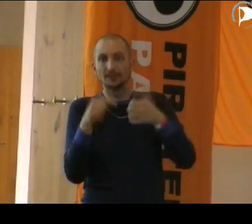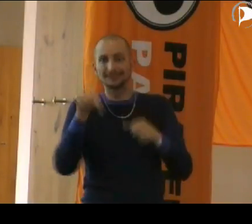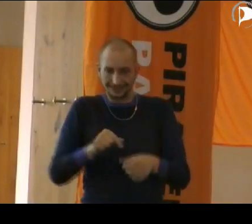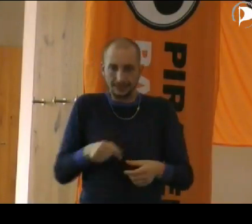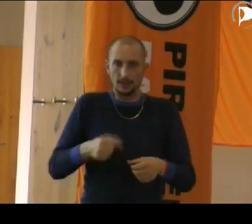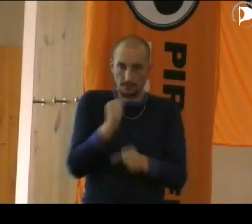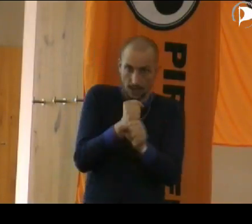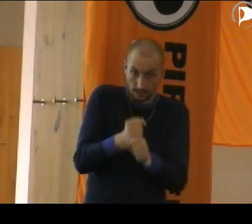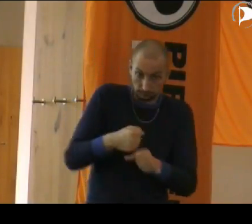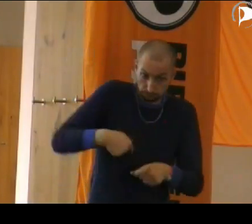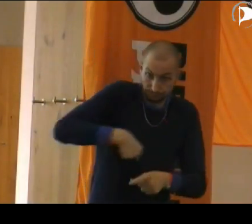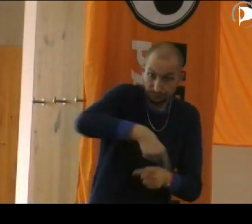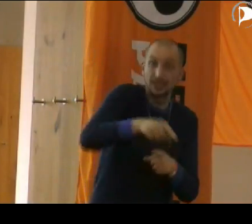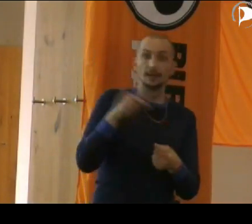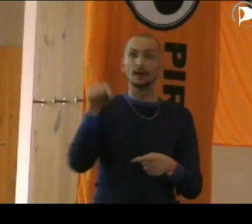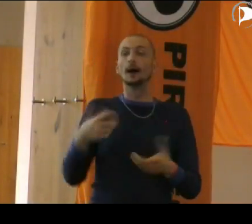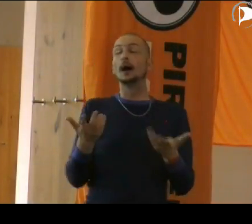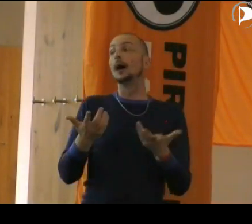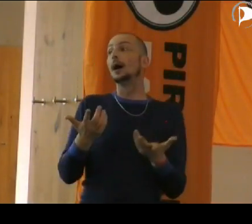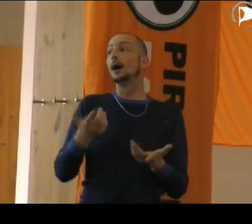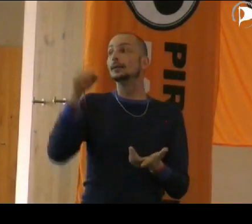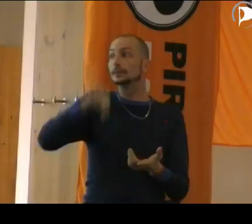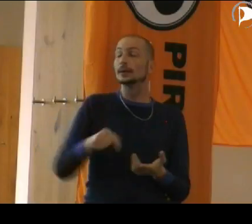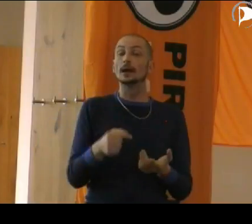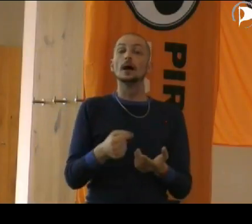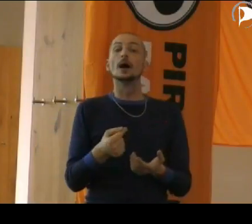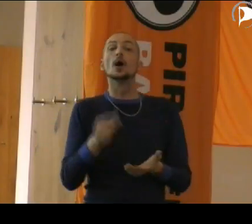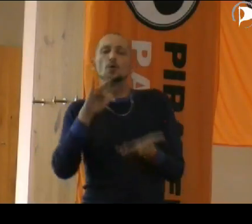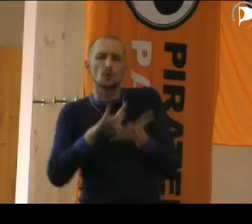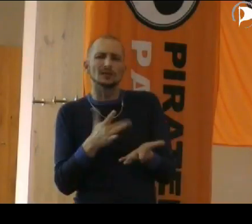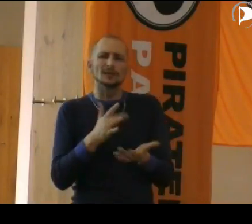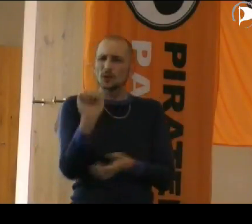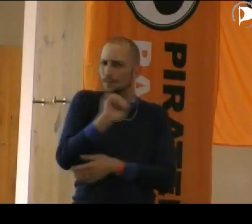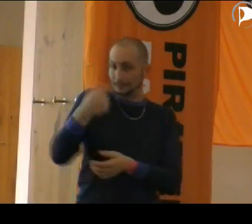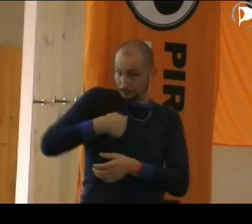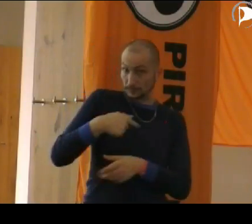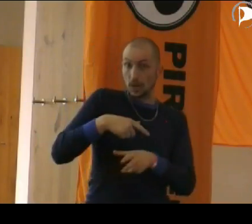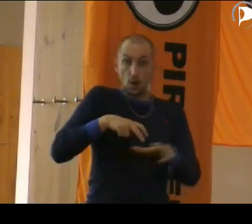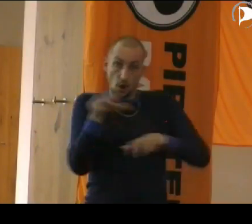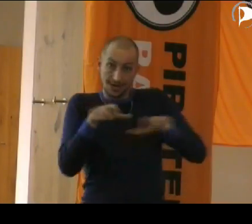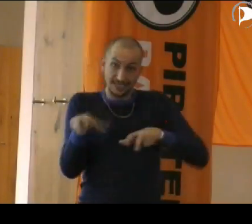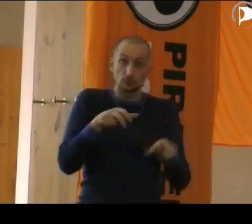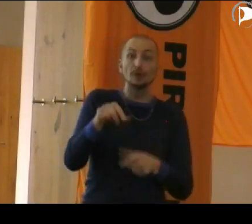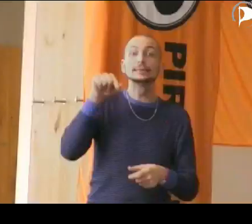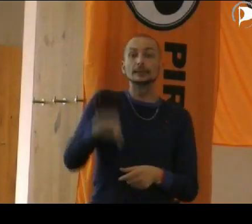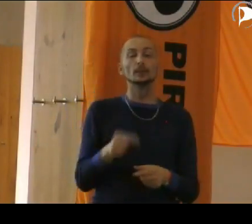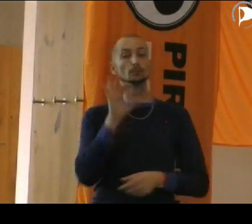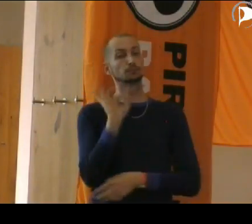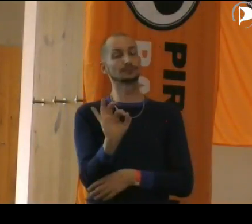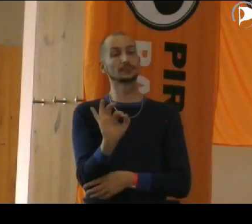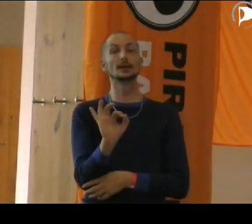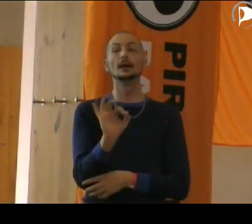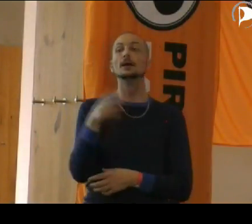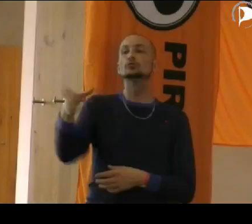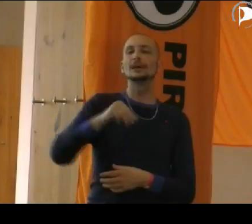qualifiziert mich hier zu ich habe doch ein kleines organisatorisches talent welches sich mit tun was fliegt denn da hinten steht